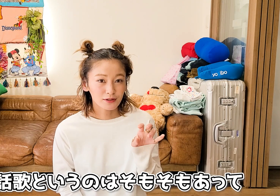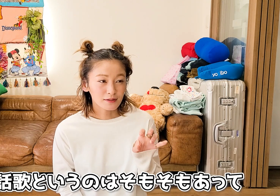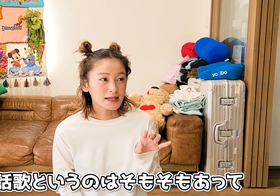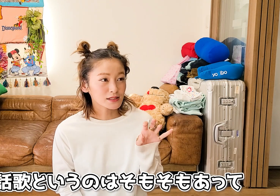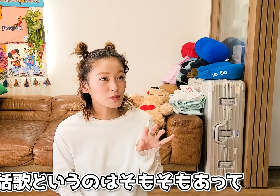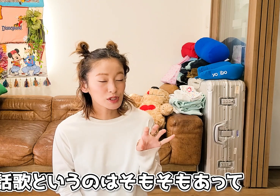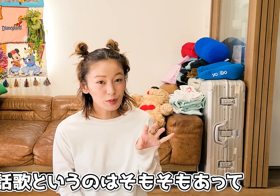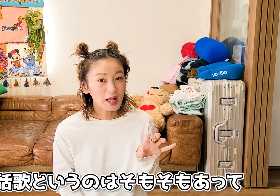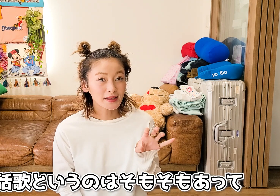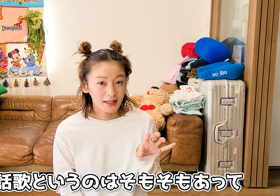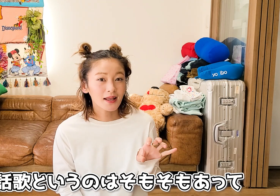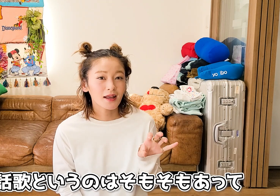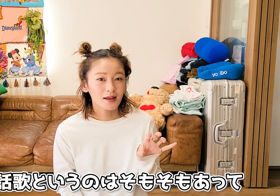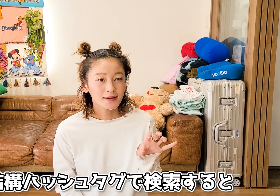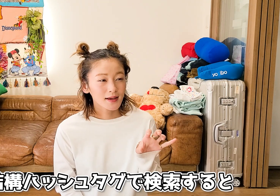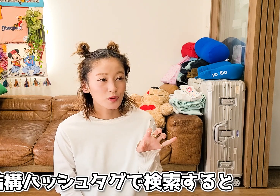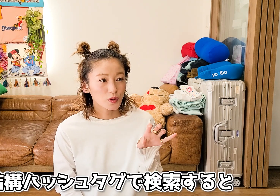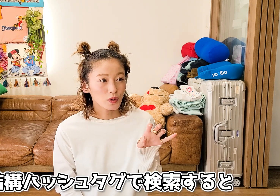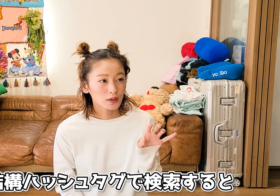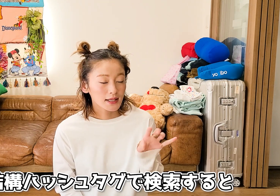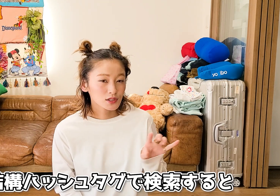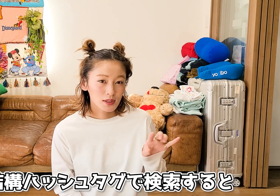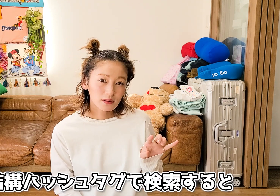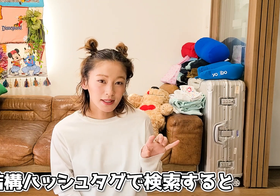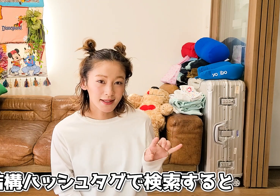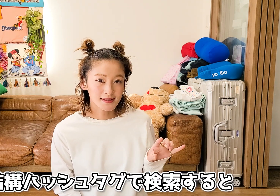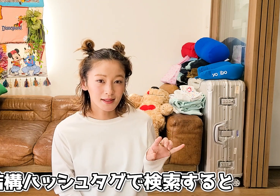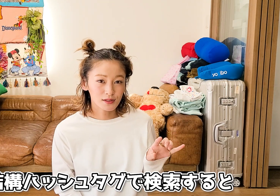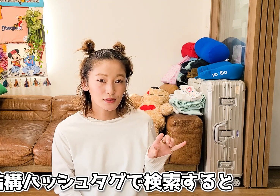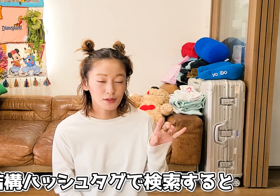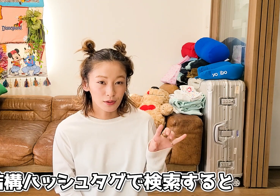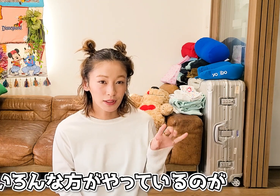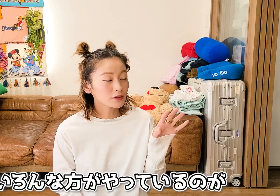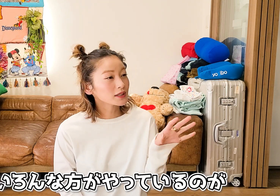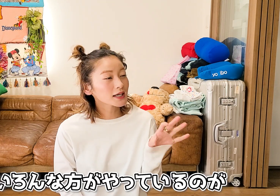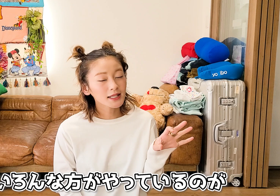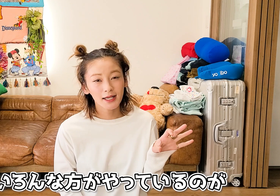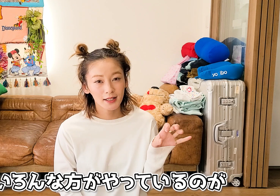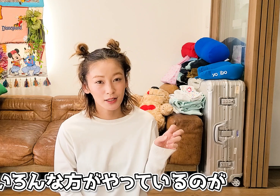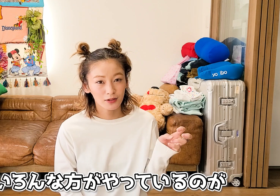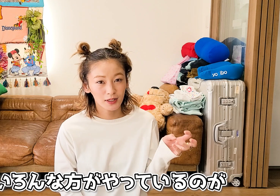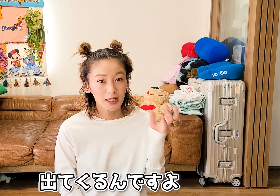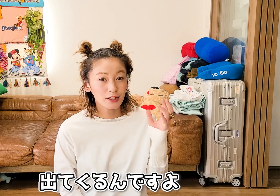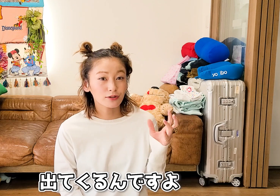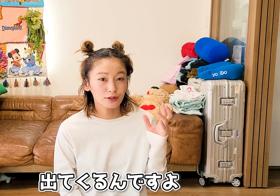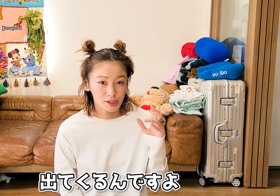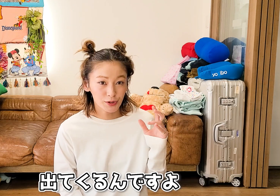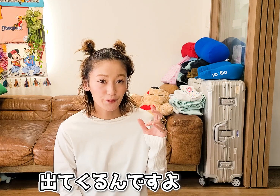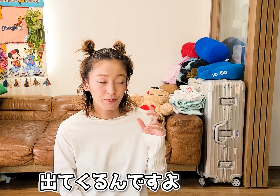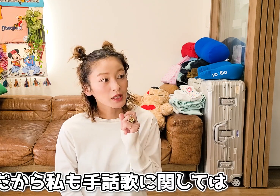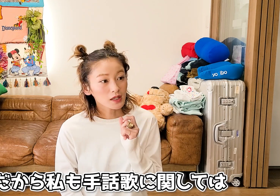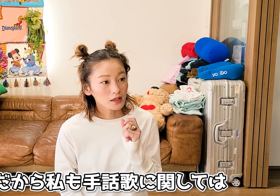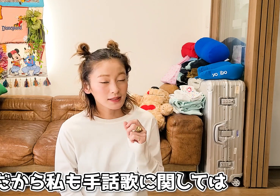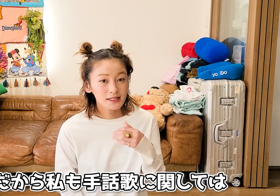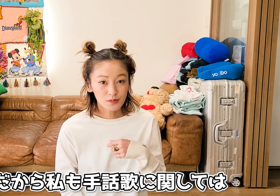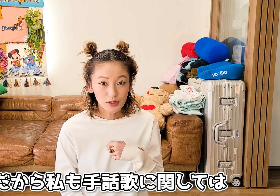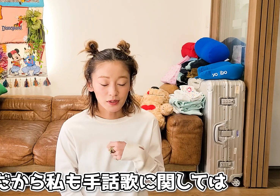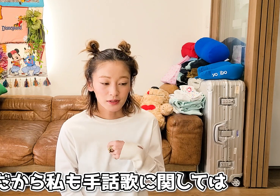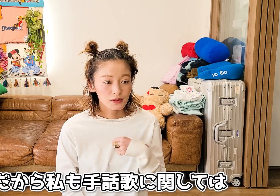はそもそもあって、結構ハッシュタグで検索するといろんな方がやってるのが出てくるんですよ。だから私も手話歌